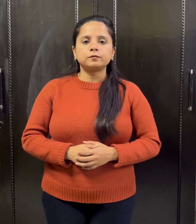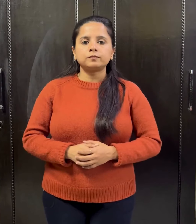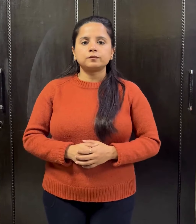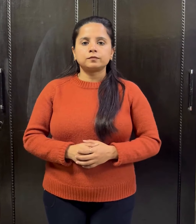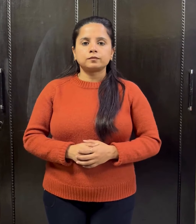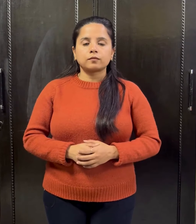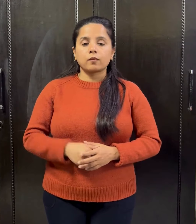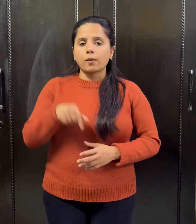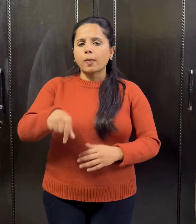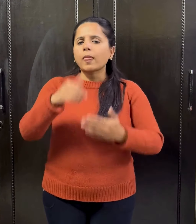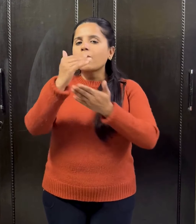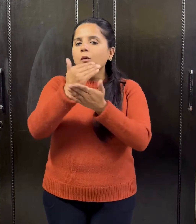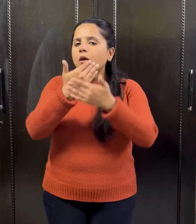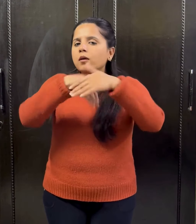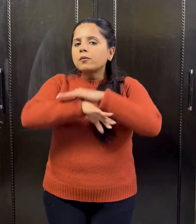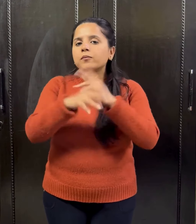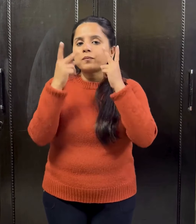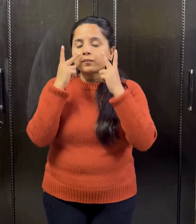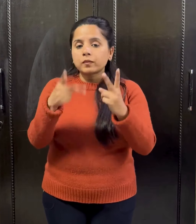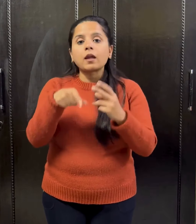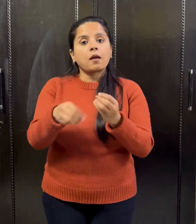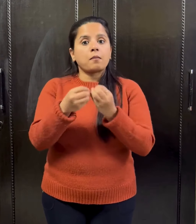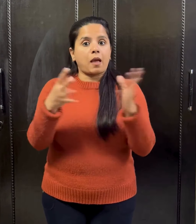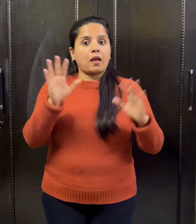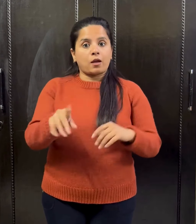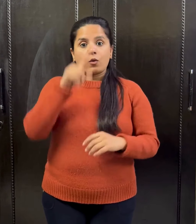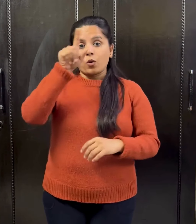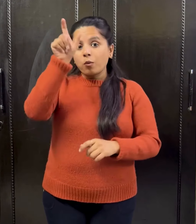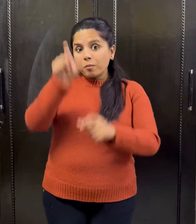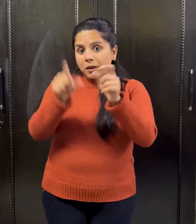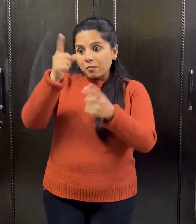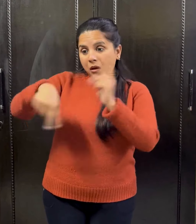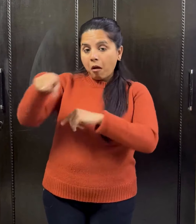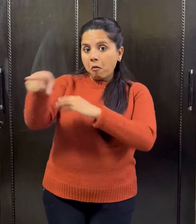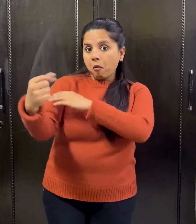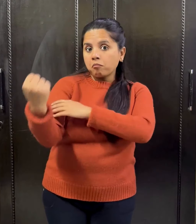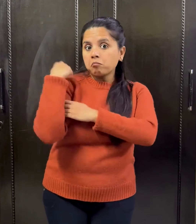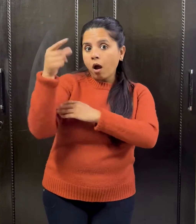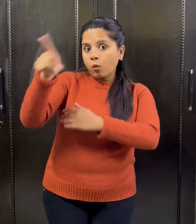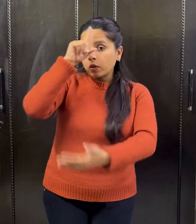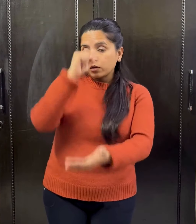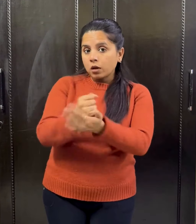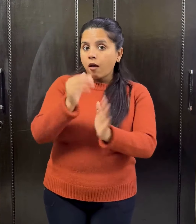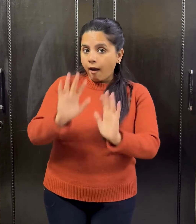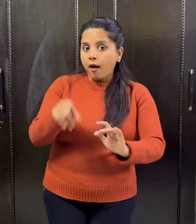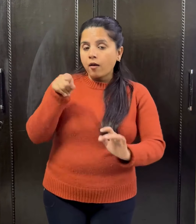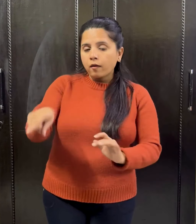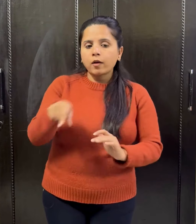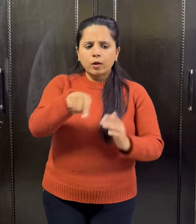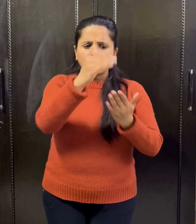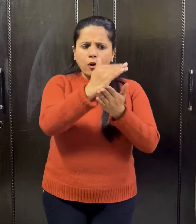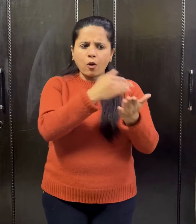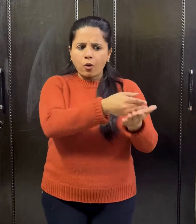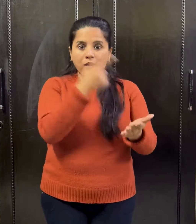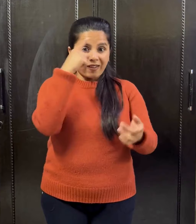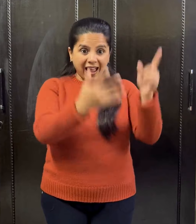इस प्रोग्राम में कई स्टेक होल्डर्स शामिल हैं, जो प्रोग्राम्स के ऑब्जेक्टिव्स को अचीव करने में मदद करते